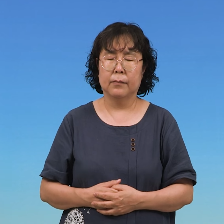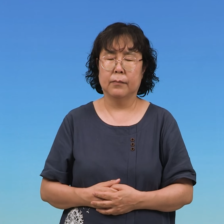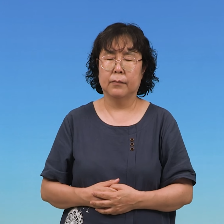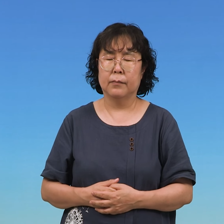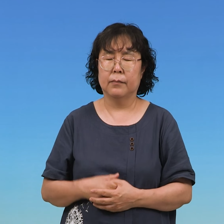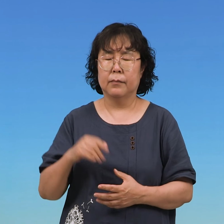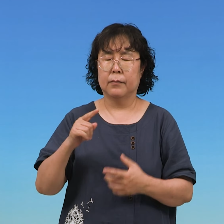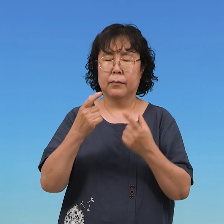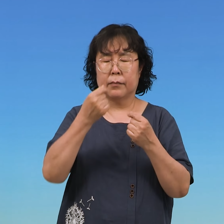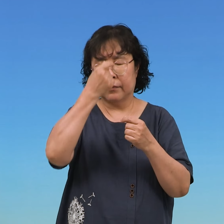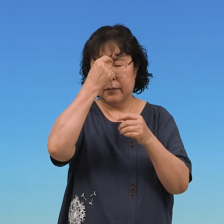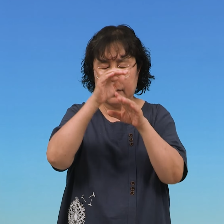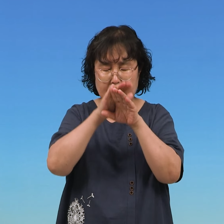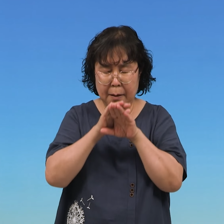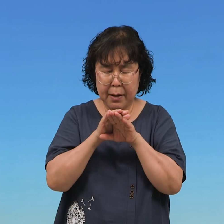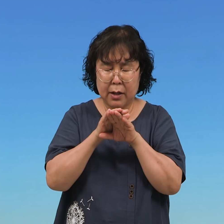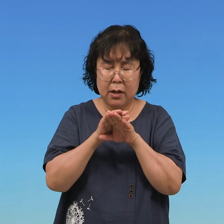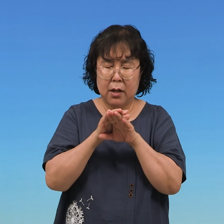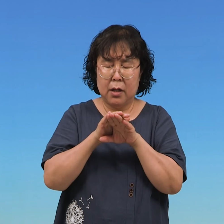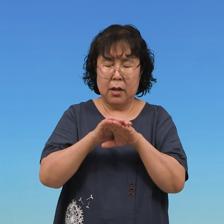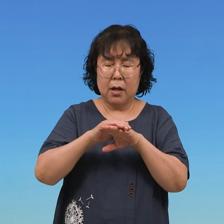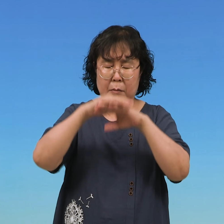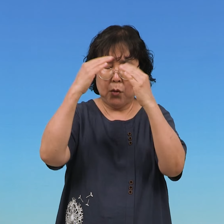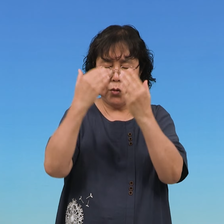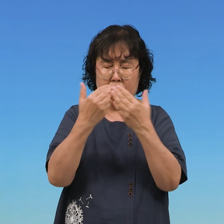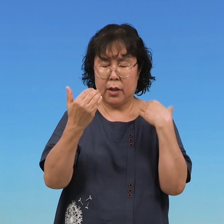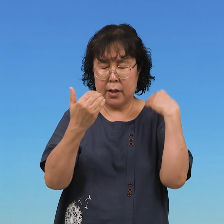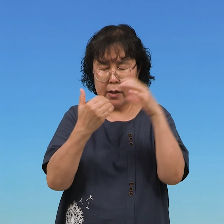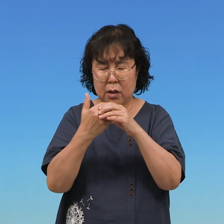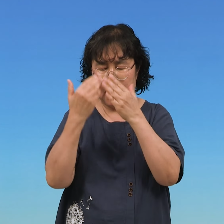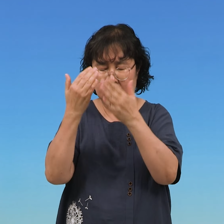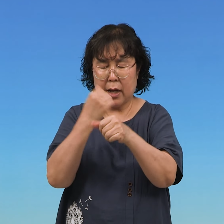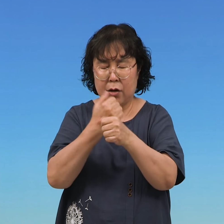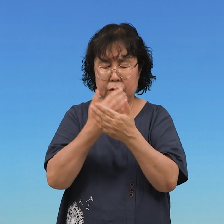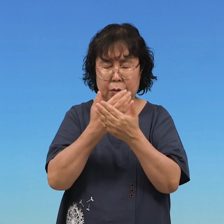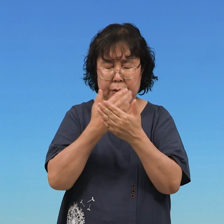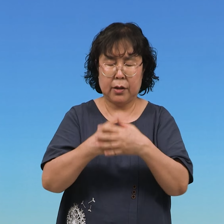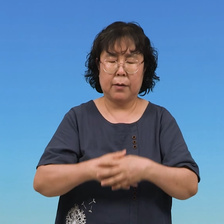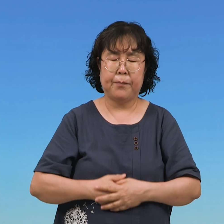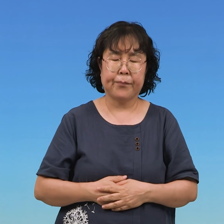어디란 예배에 온전히 모든 것을 건져 나아갈 수 있는 우리가 되게 하여 주시옵소서.